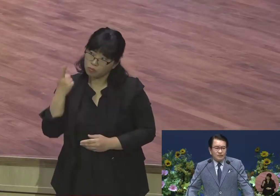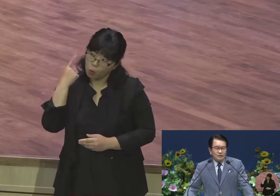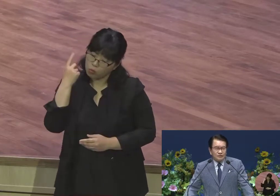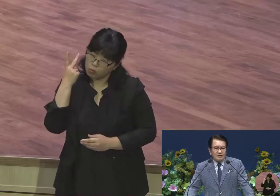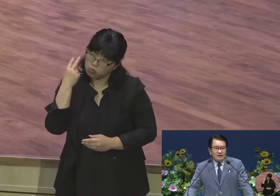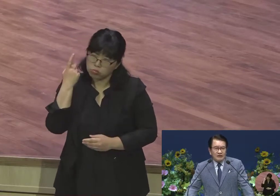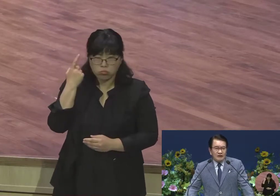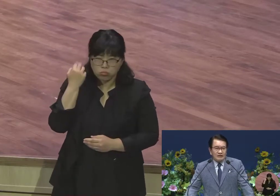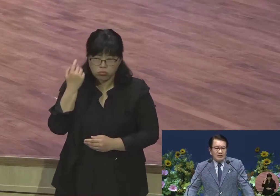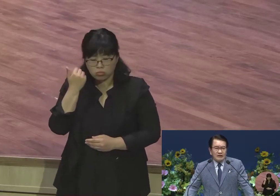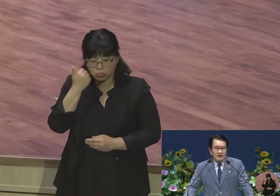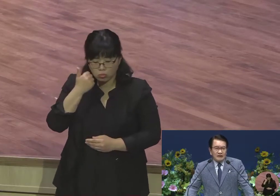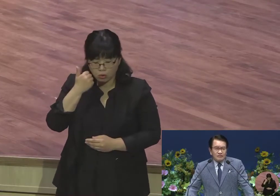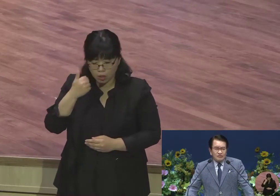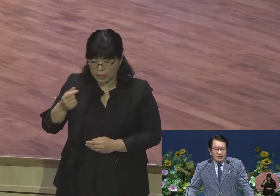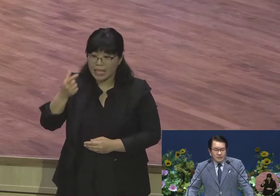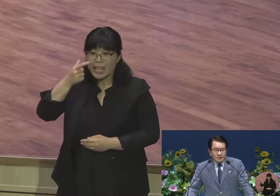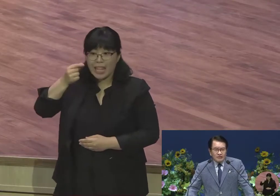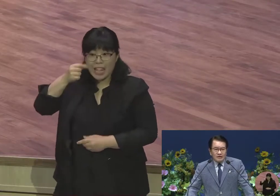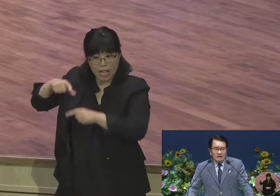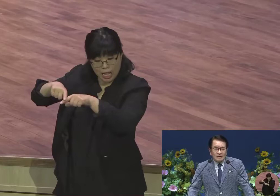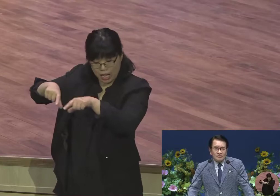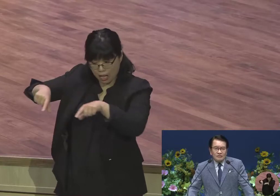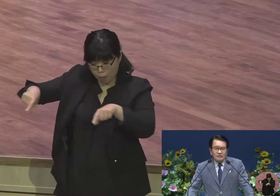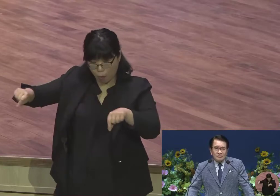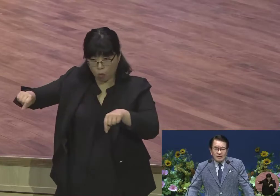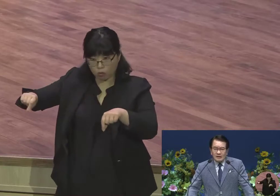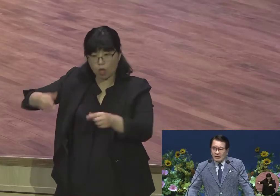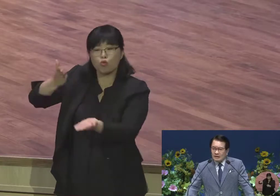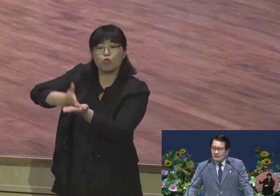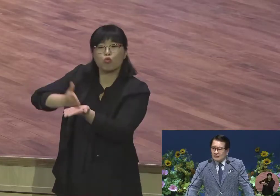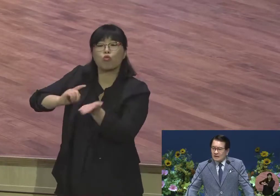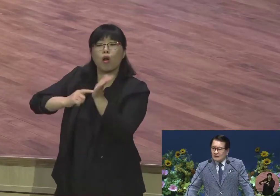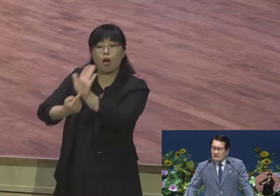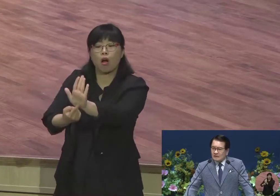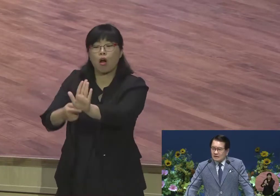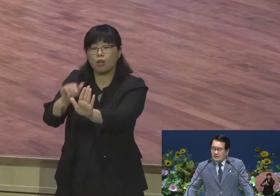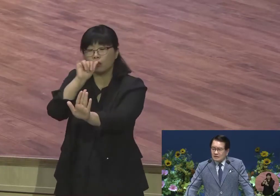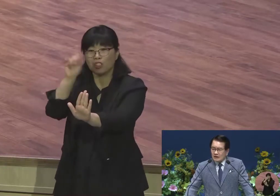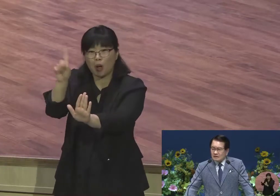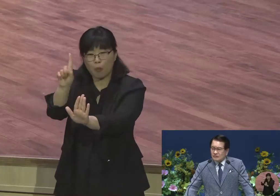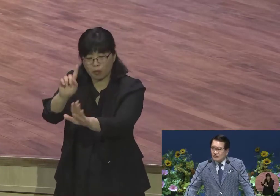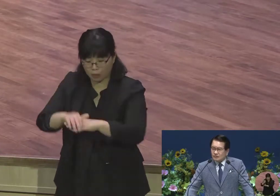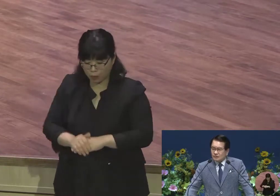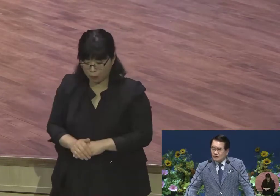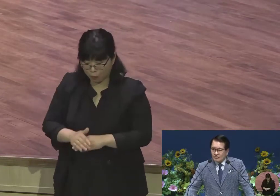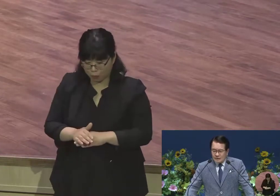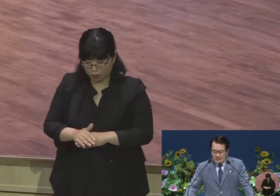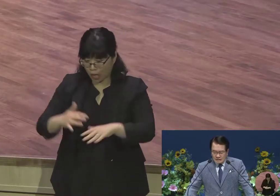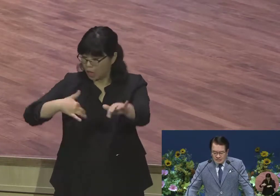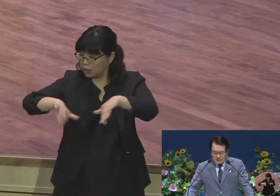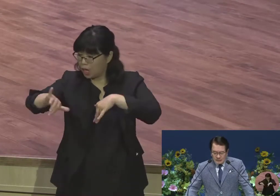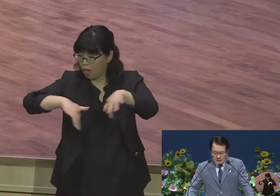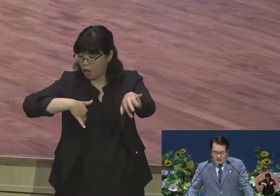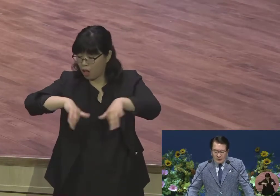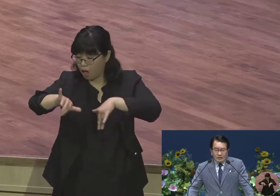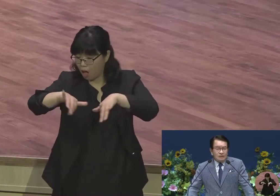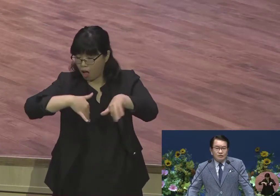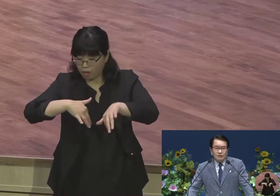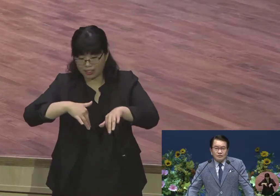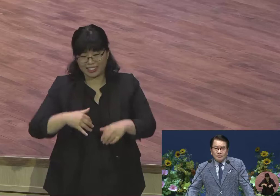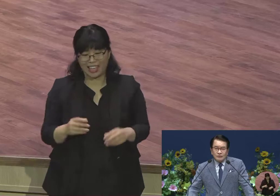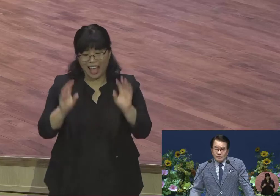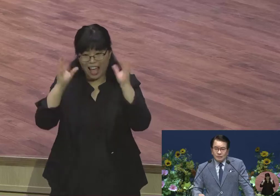학교 스쿨포스 기다리는데 그냥 무차별로 찔러가지고 얼마나 아이들 다치고 죽고 그랬냐고 그러니까